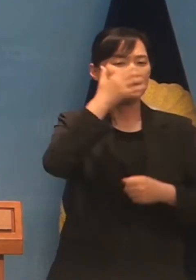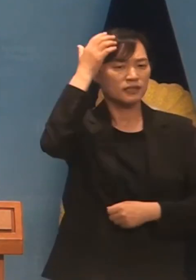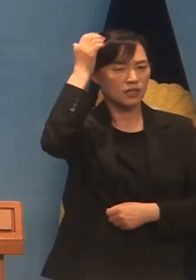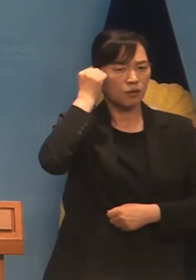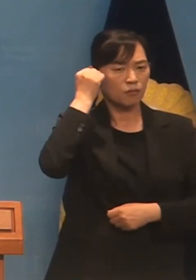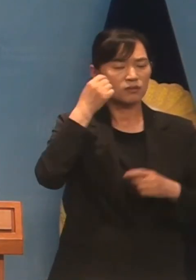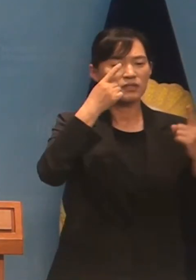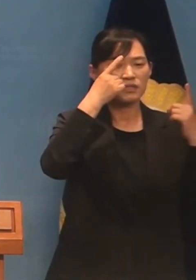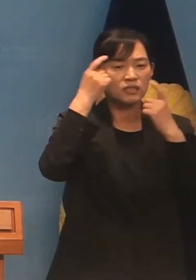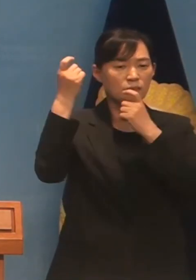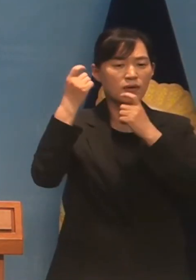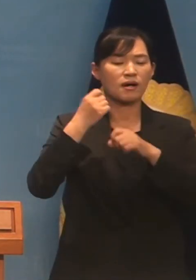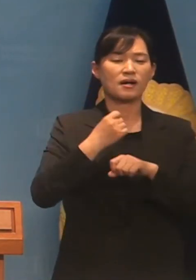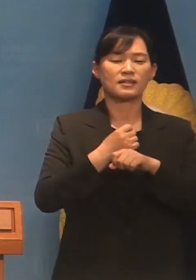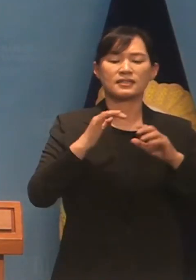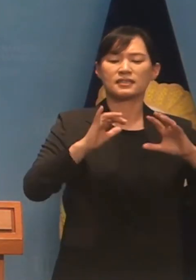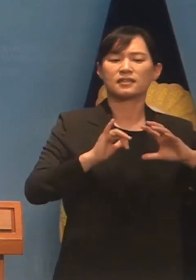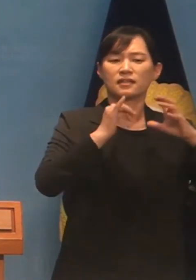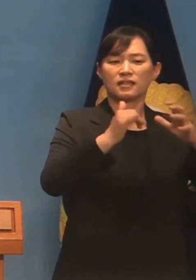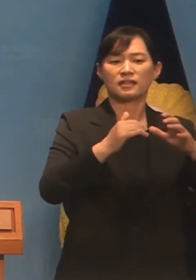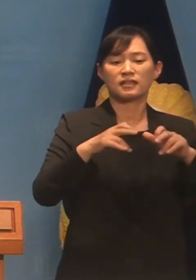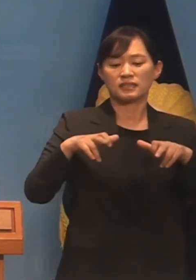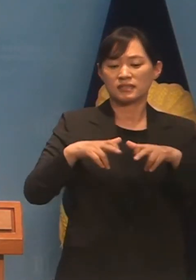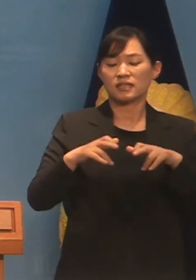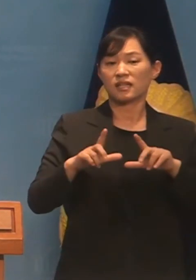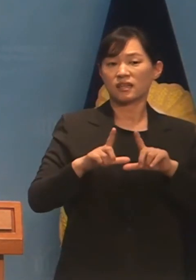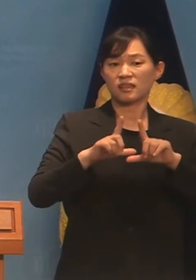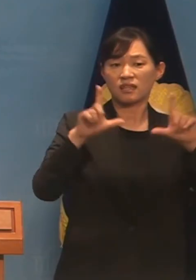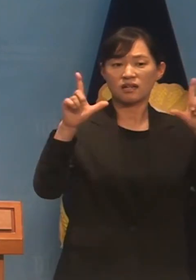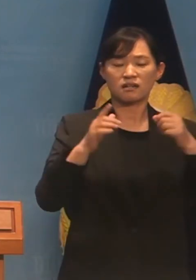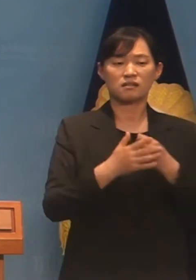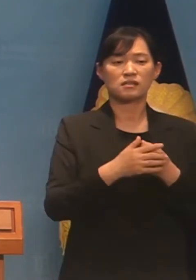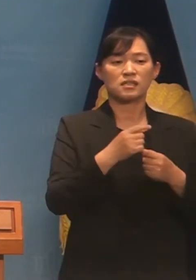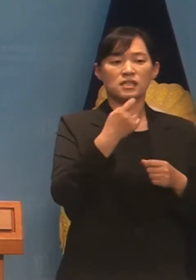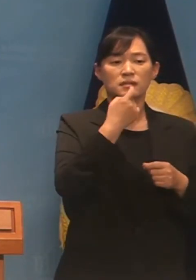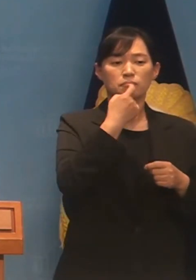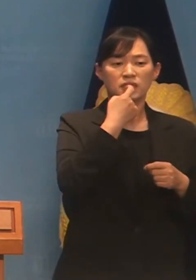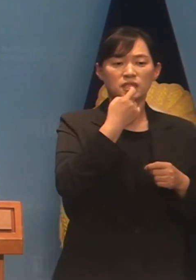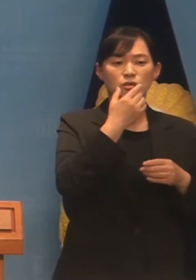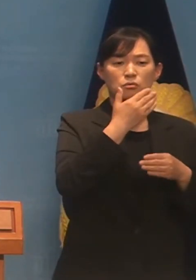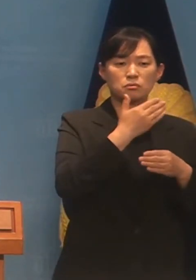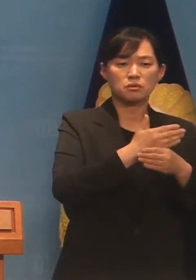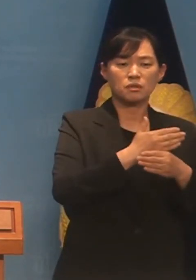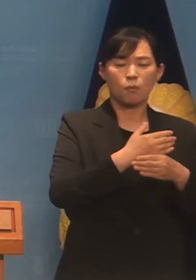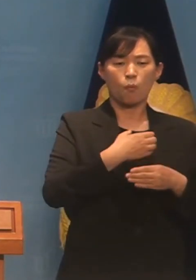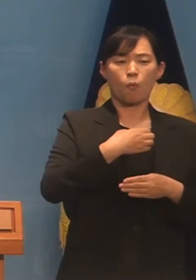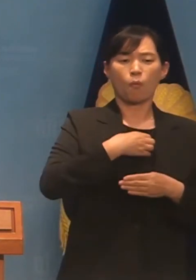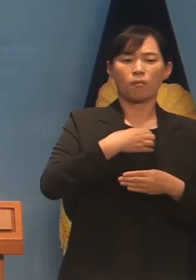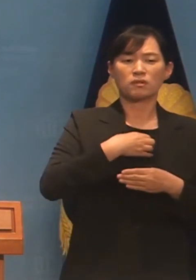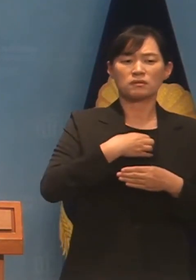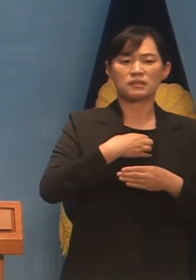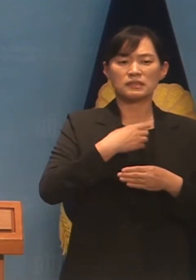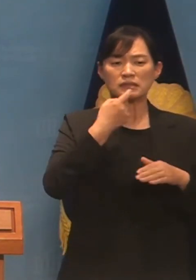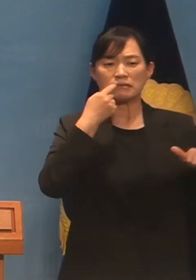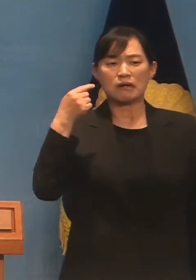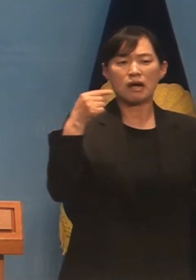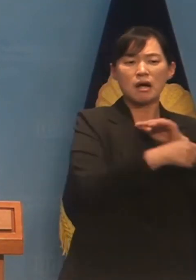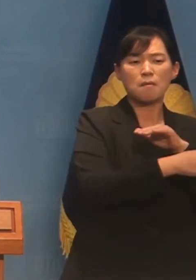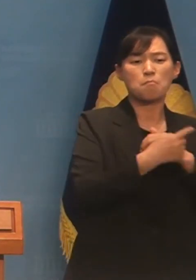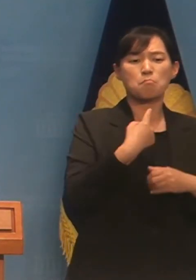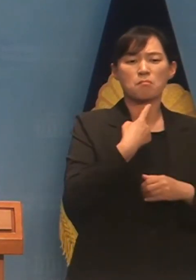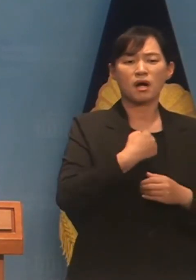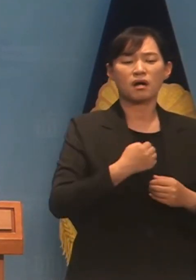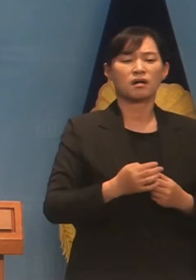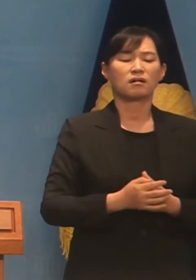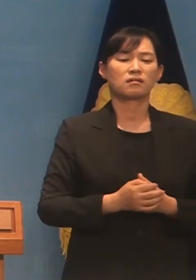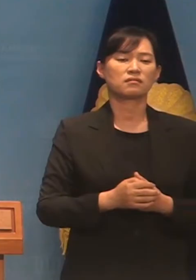기억하고 기념하는 세계 장애인의 날에 민주주의를 위협하는 비상계엄이